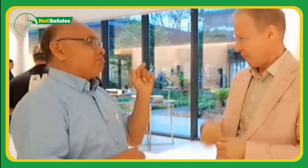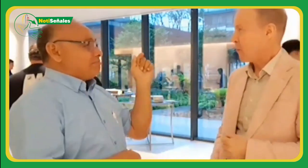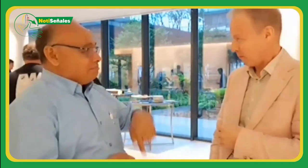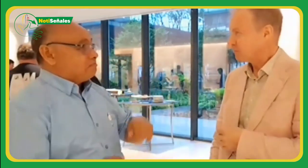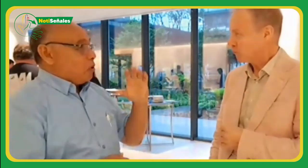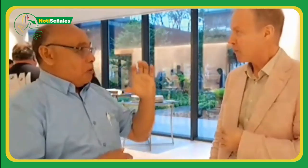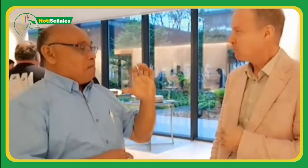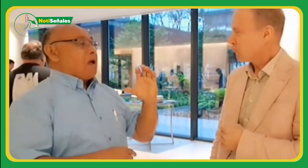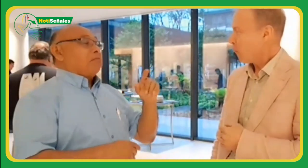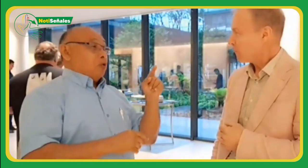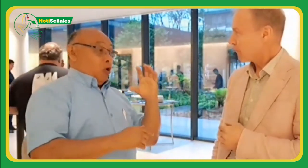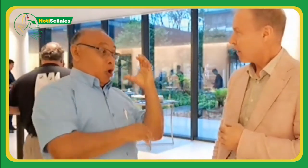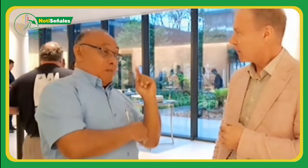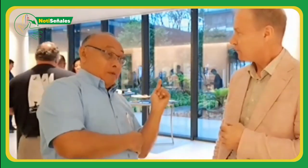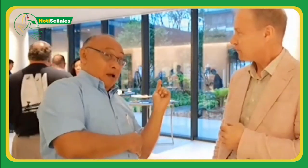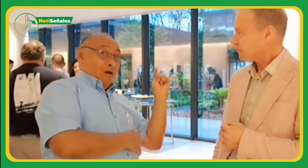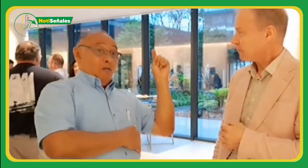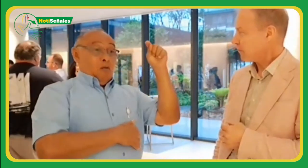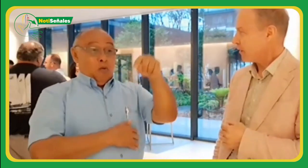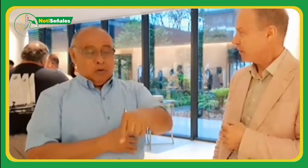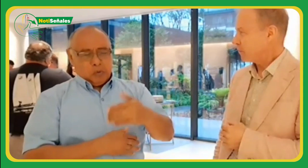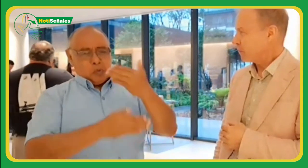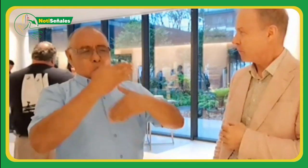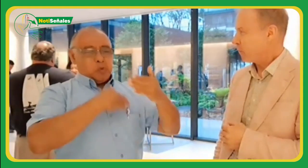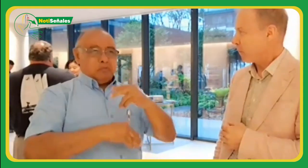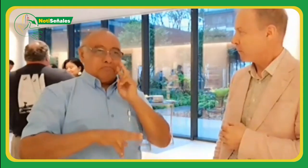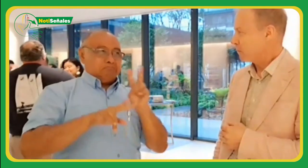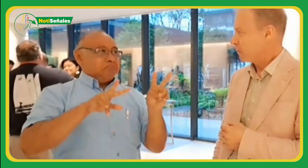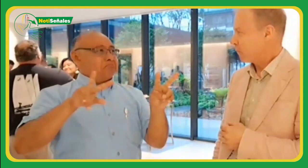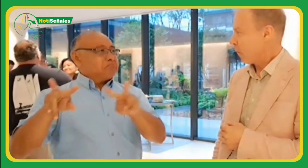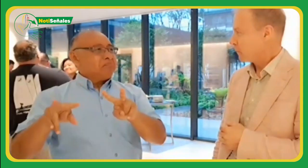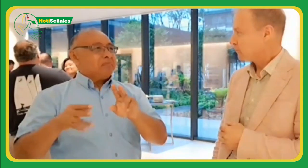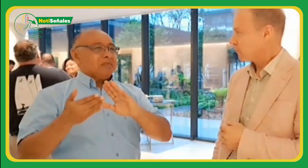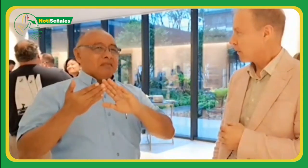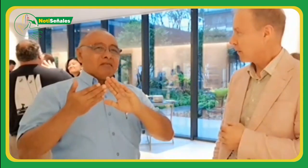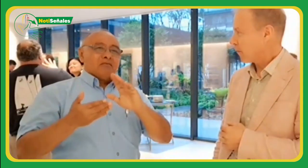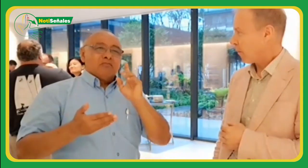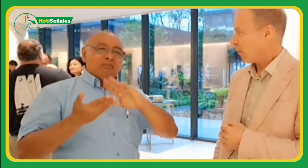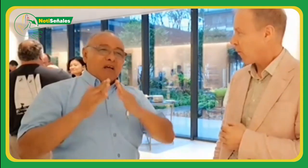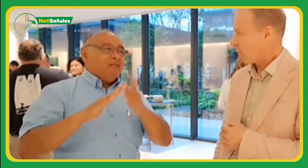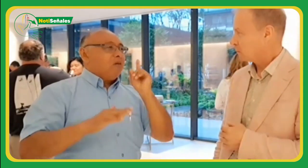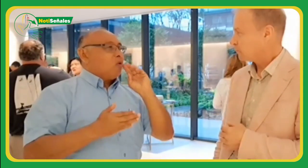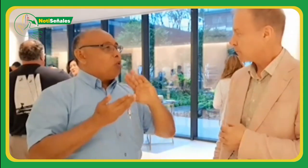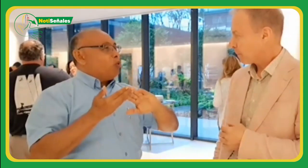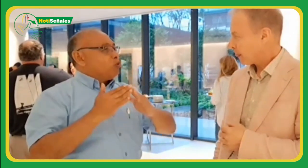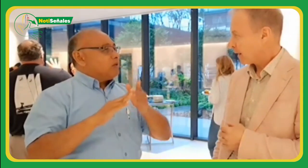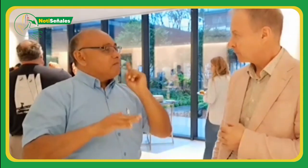menos marco cuando fuiste a Colombia pudiste ver a la comunidad sorda sus trabajos